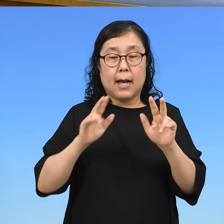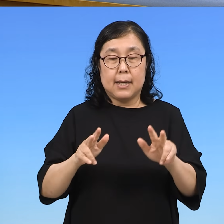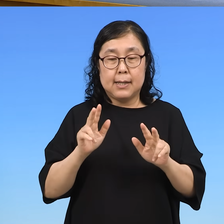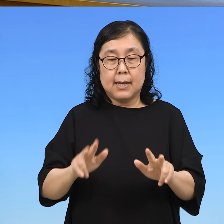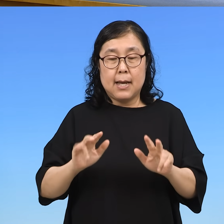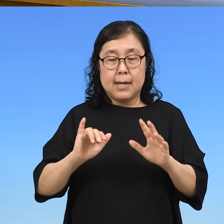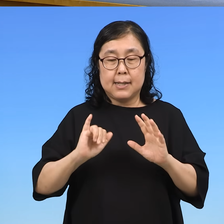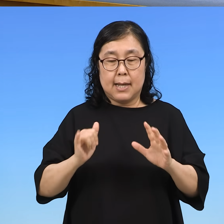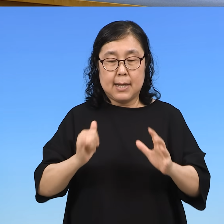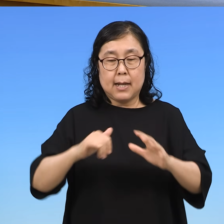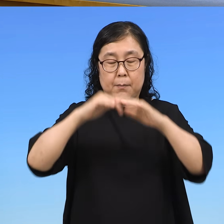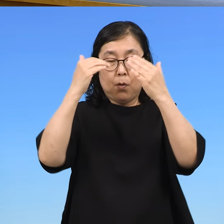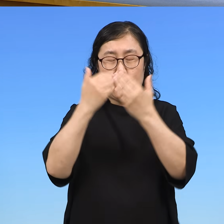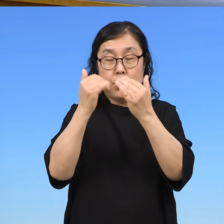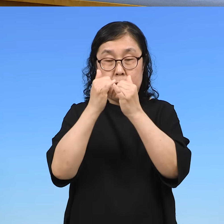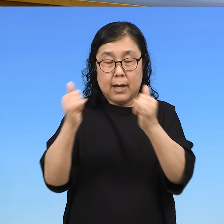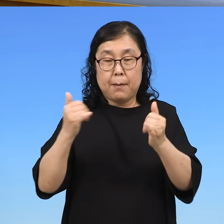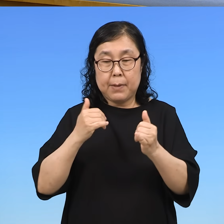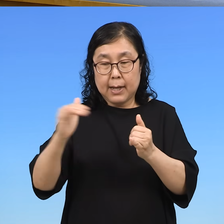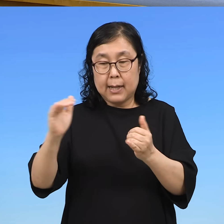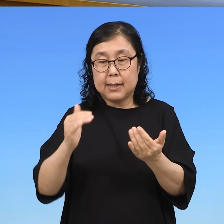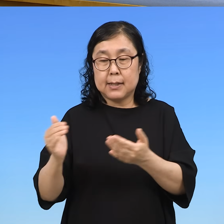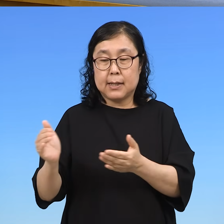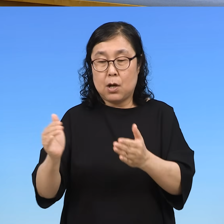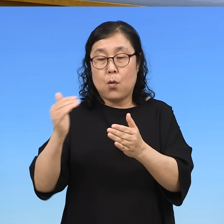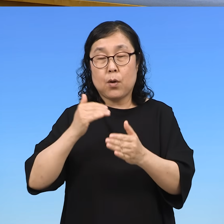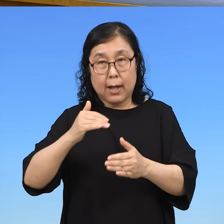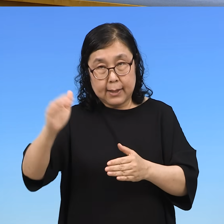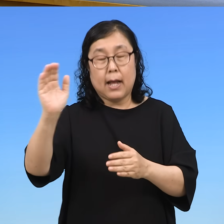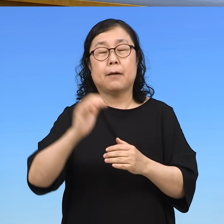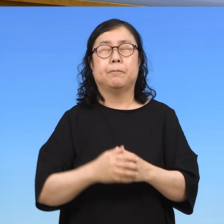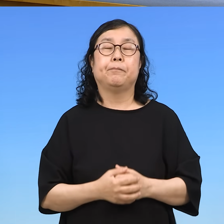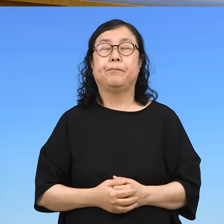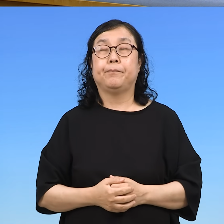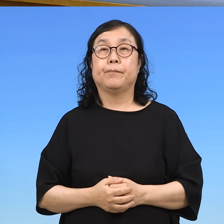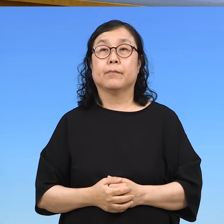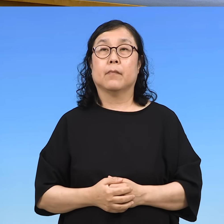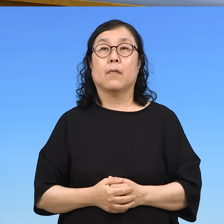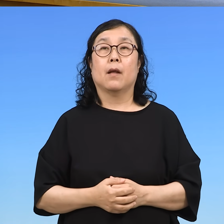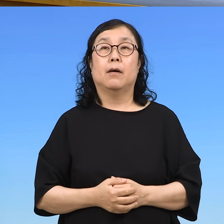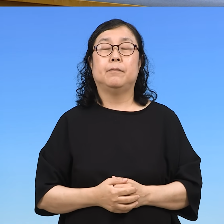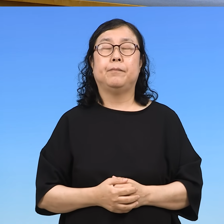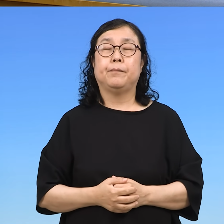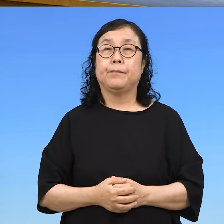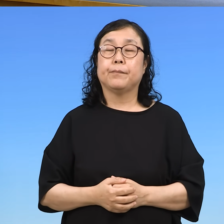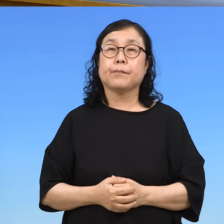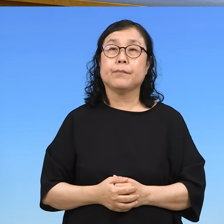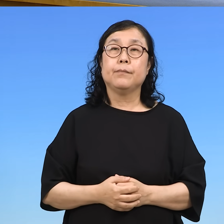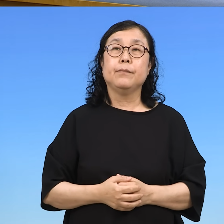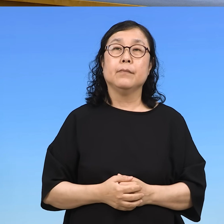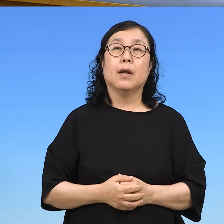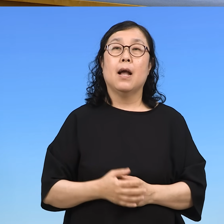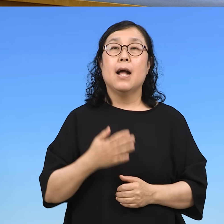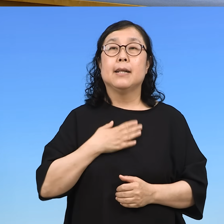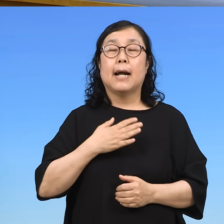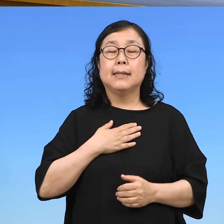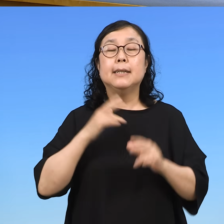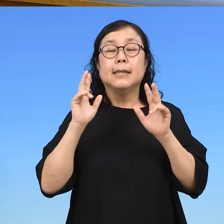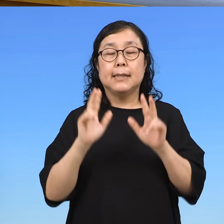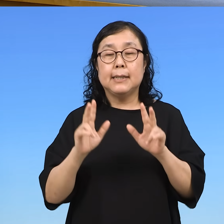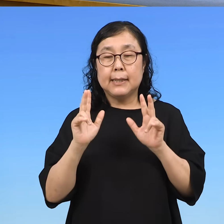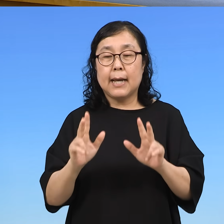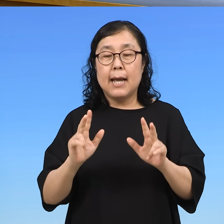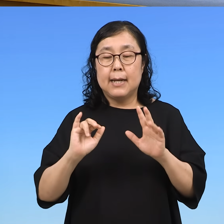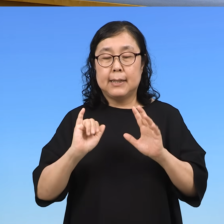이제 세상 모든 사람이 가는 길로 가게 되었노니, 이 부분을 세 번역으로 보니까 이렇게 돼 있습니다.